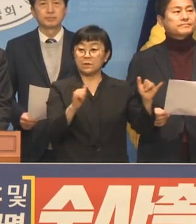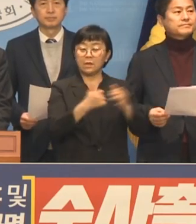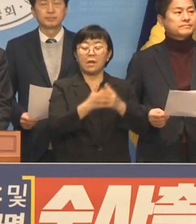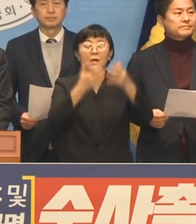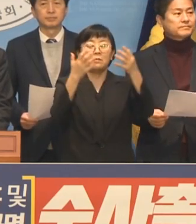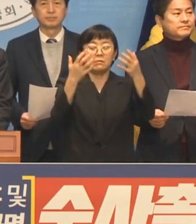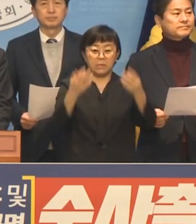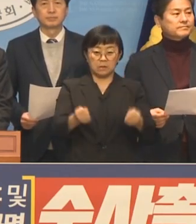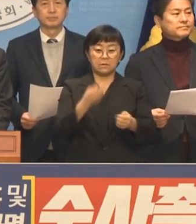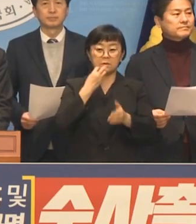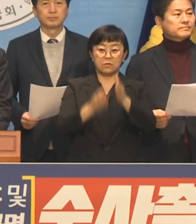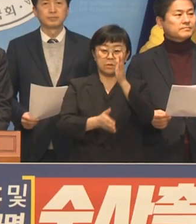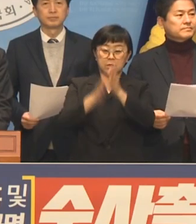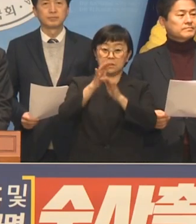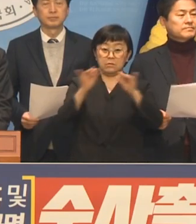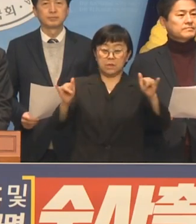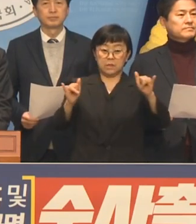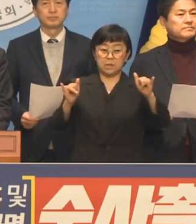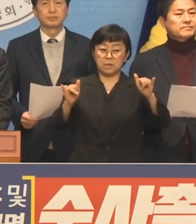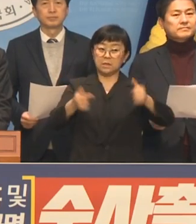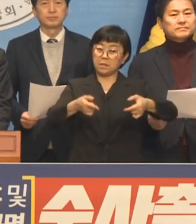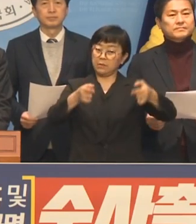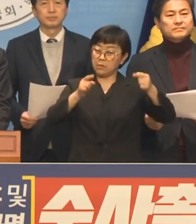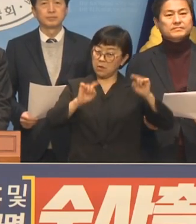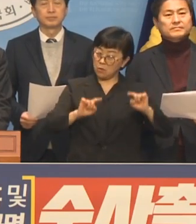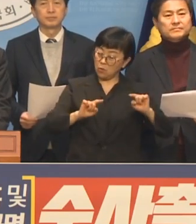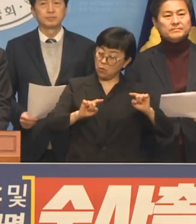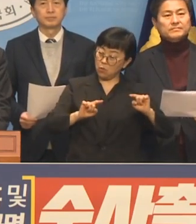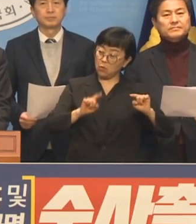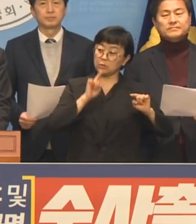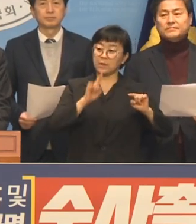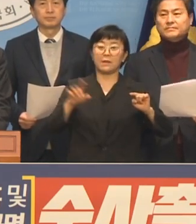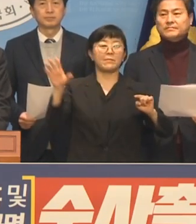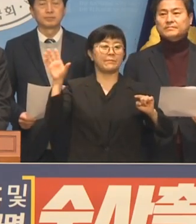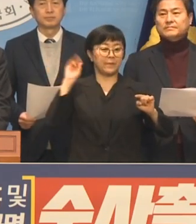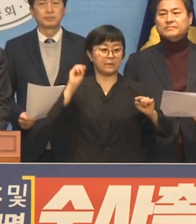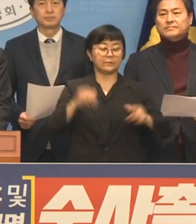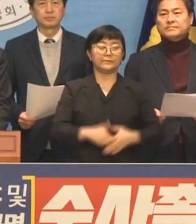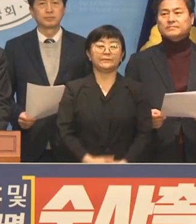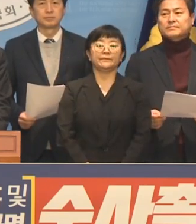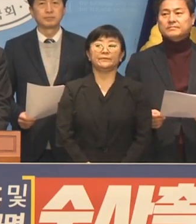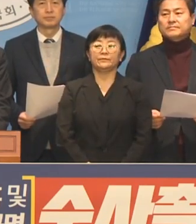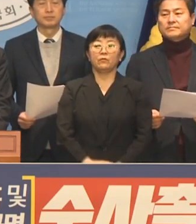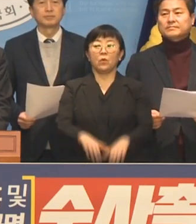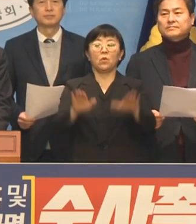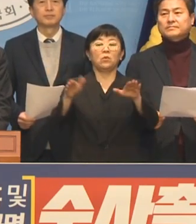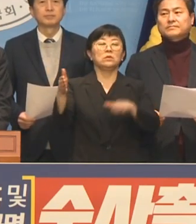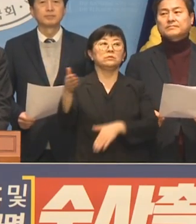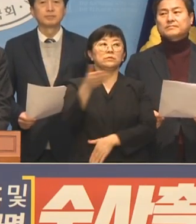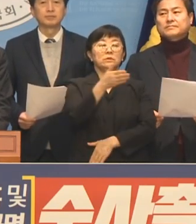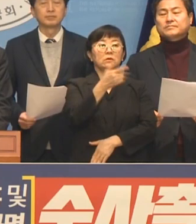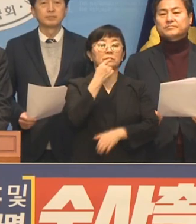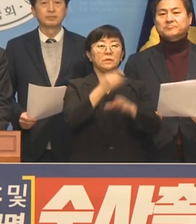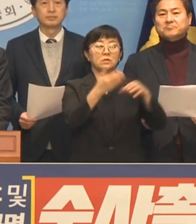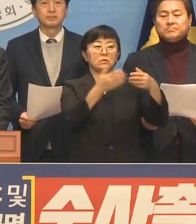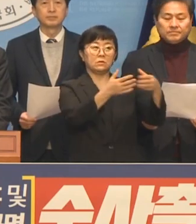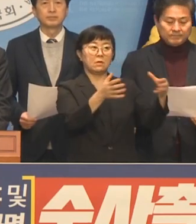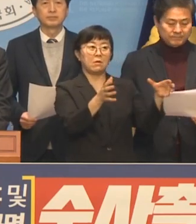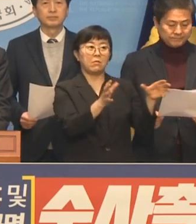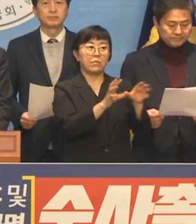많은 서울시민들이 동조하고 반응해 주셨다는 얘기를 들었습니다. 그래서 이제 오늘부터